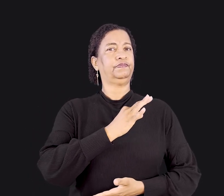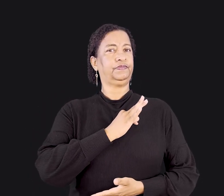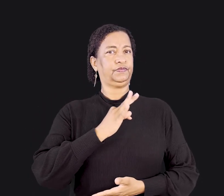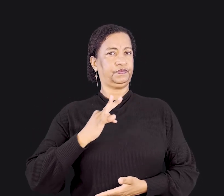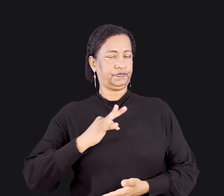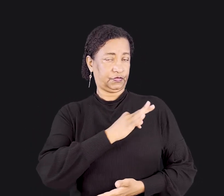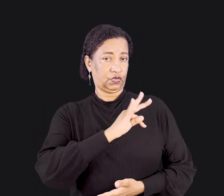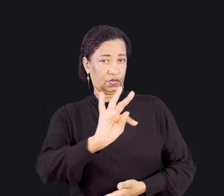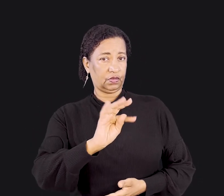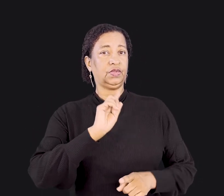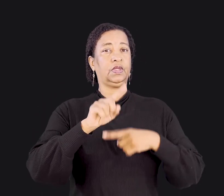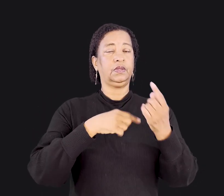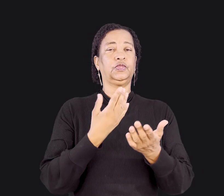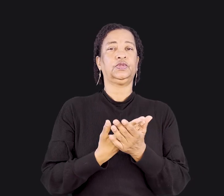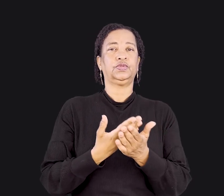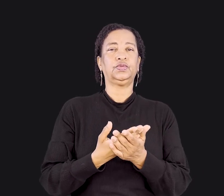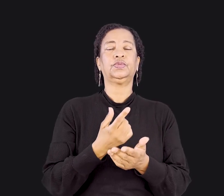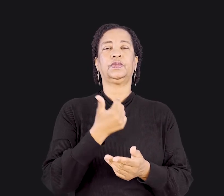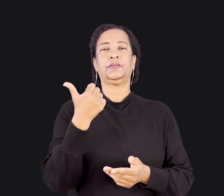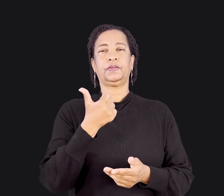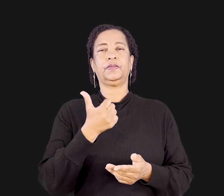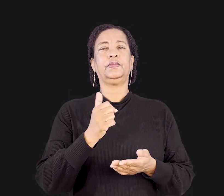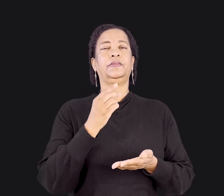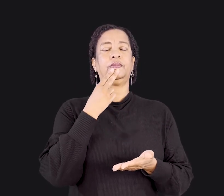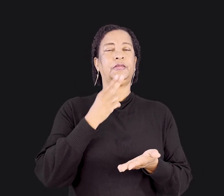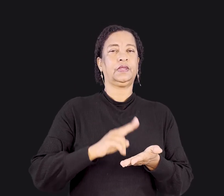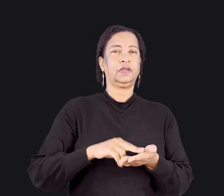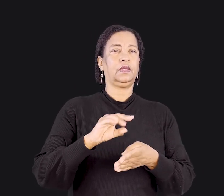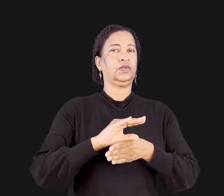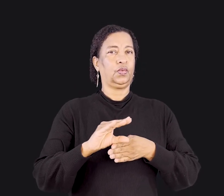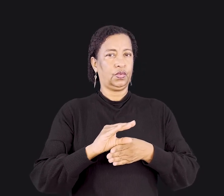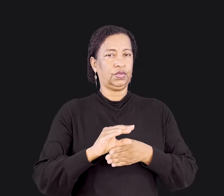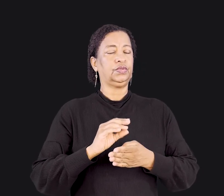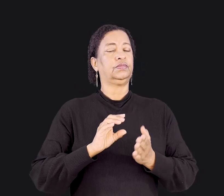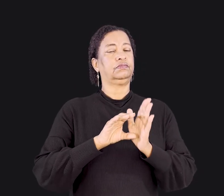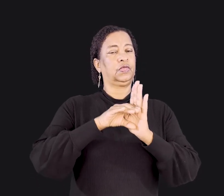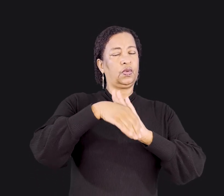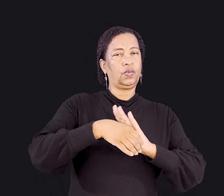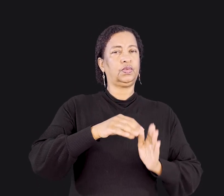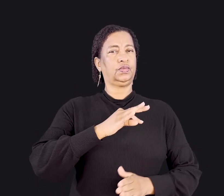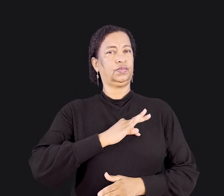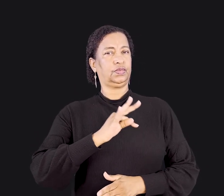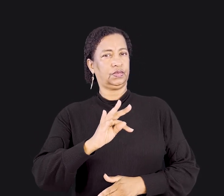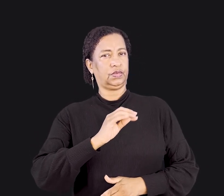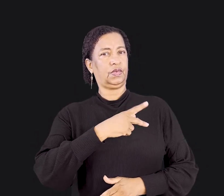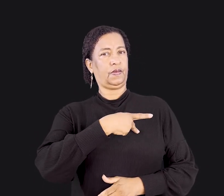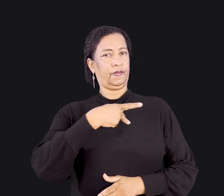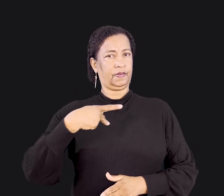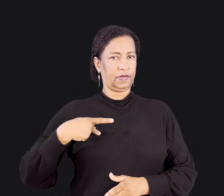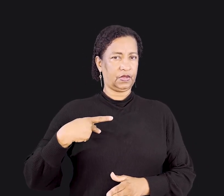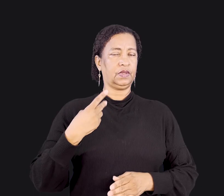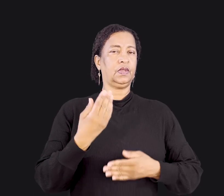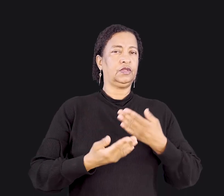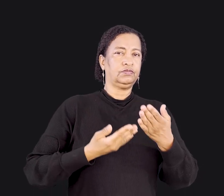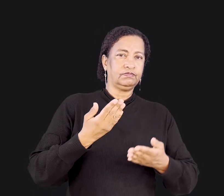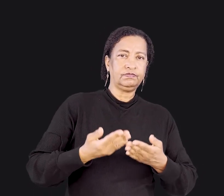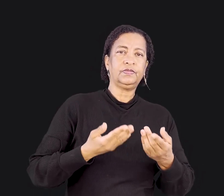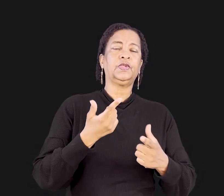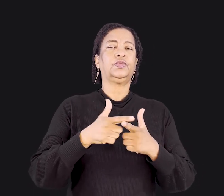teológico. Depois fizemos o estudo da primeira carta aos Coríntios, uma carta de conteúdo teológico pastoral, que trata dos problemas do dia a